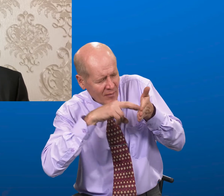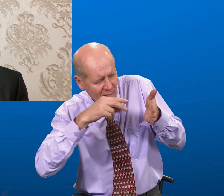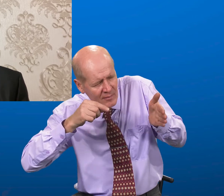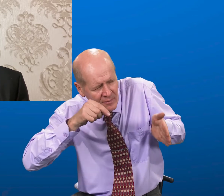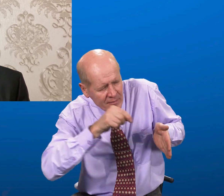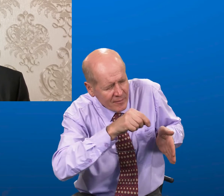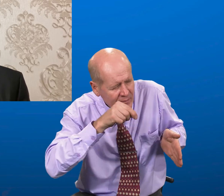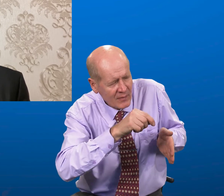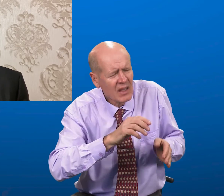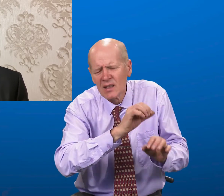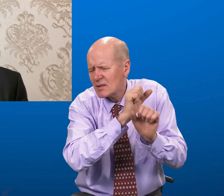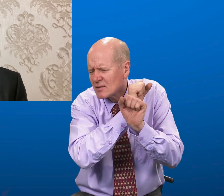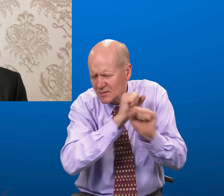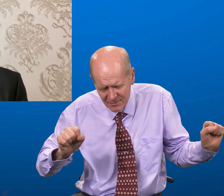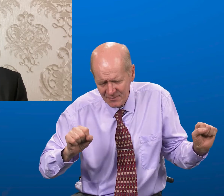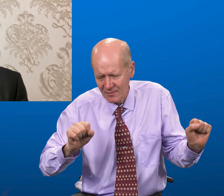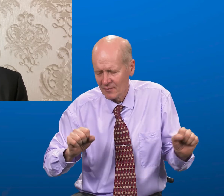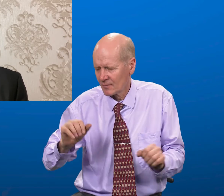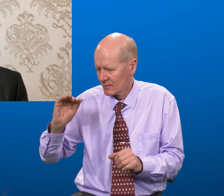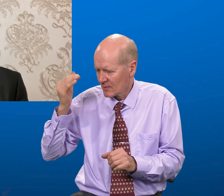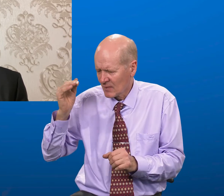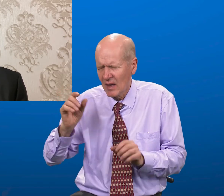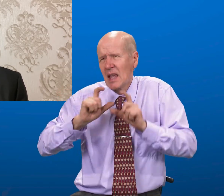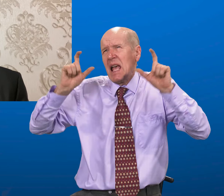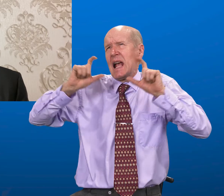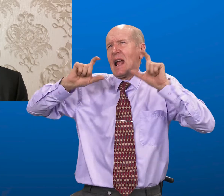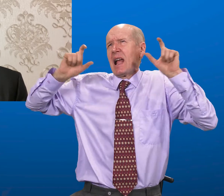Господь не случайно, когда